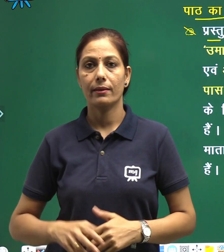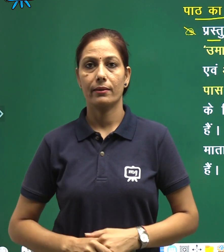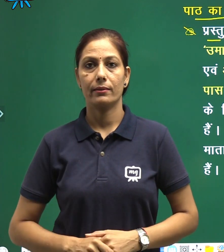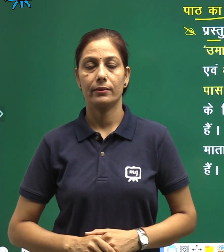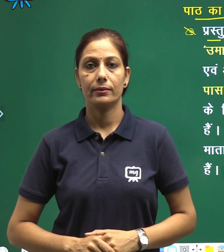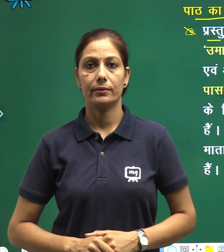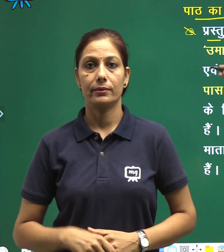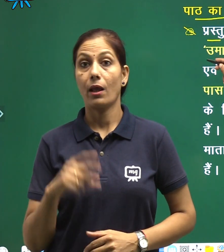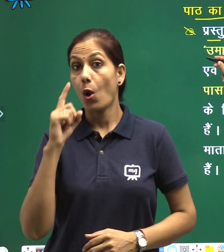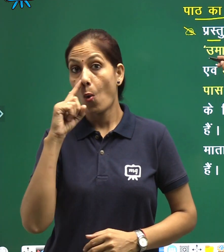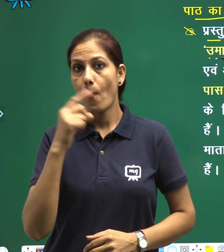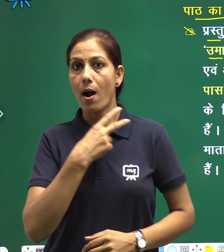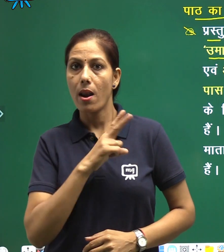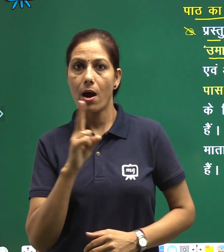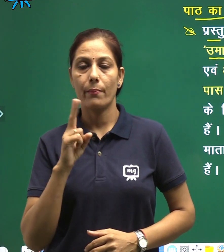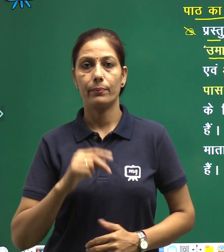उमा है।